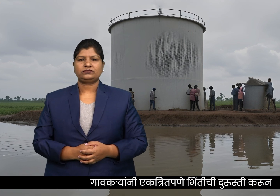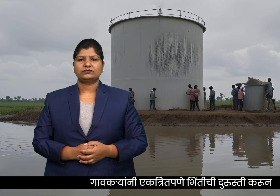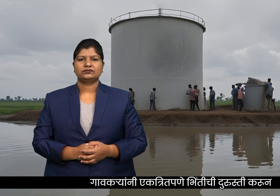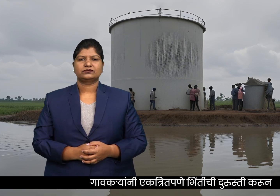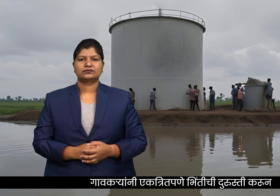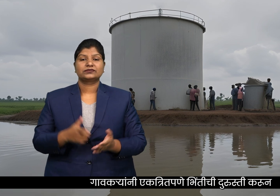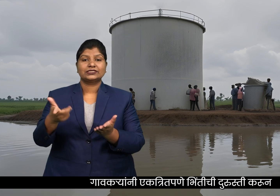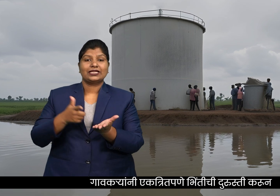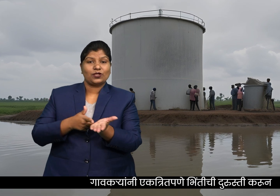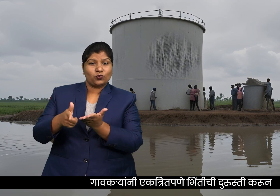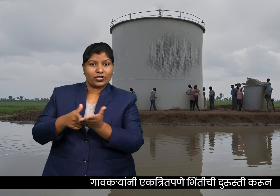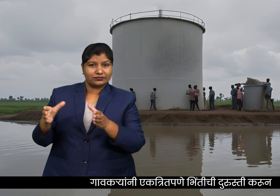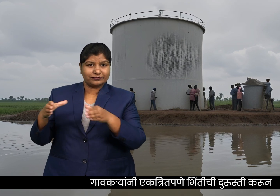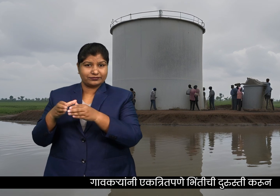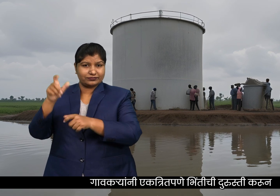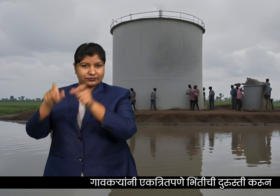गावकरींनी